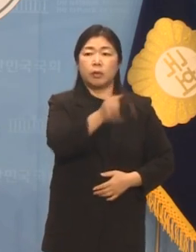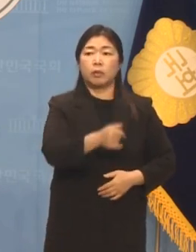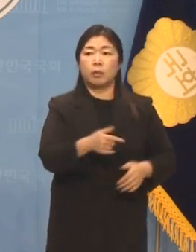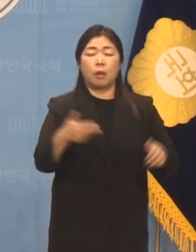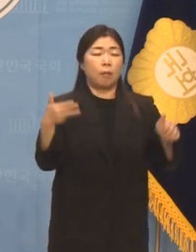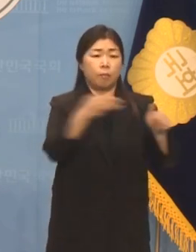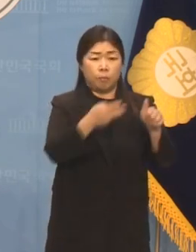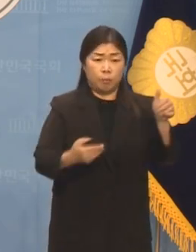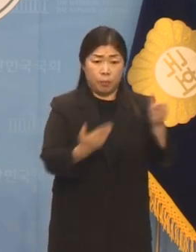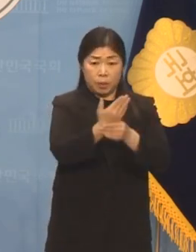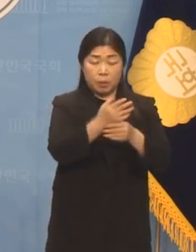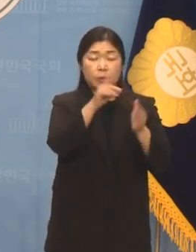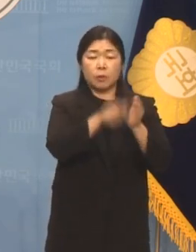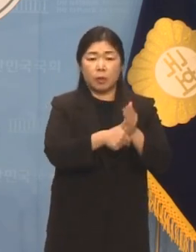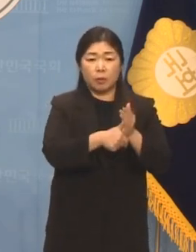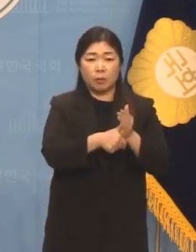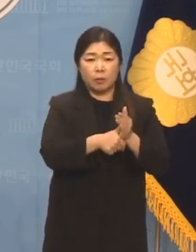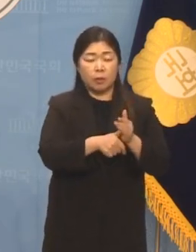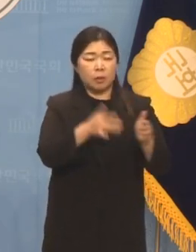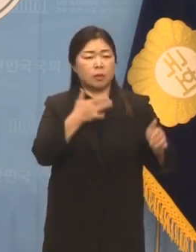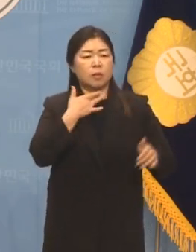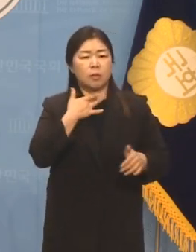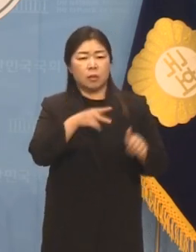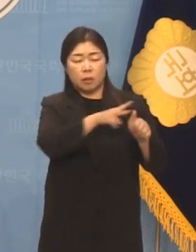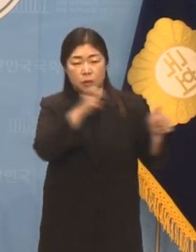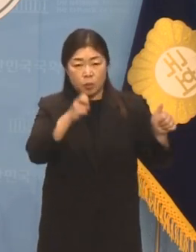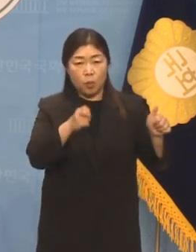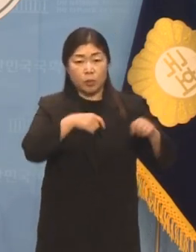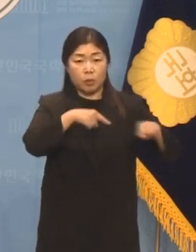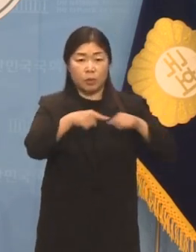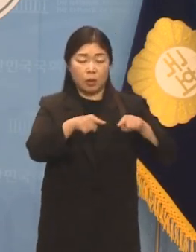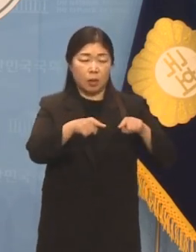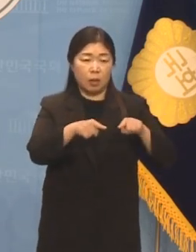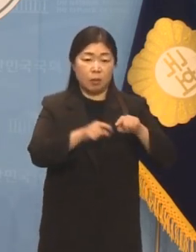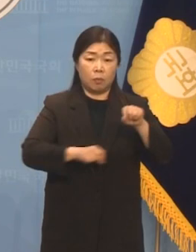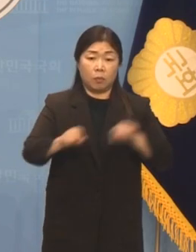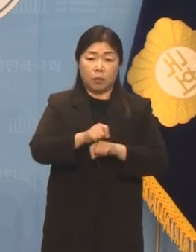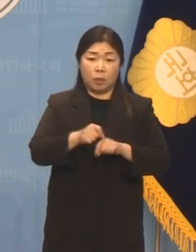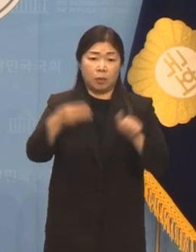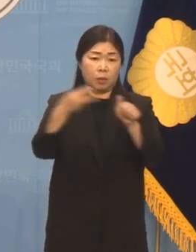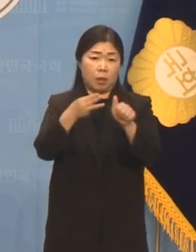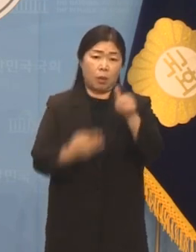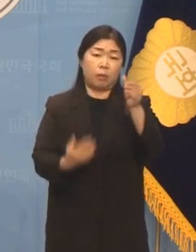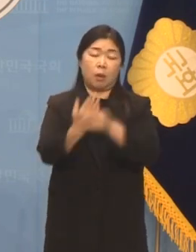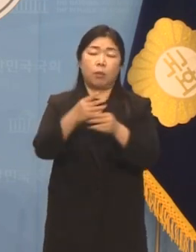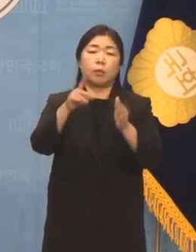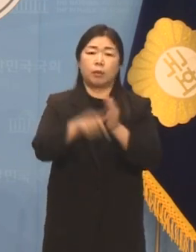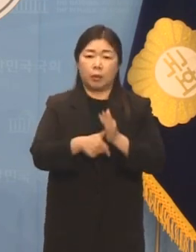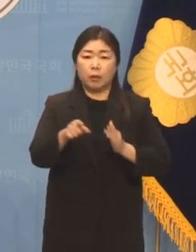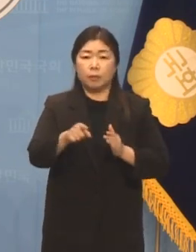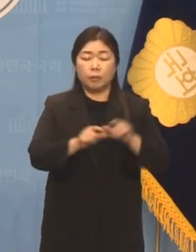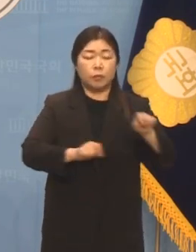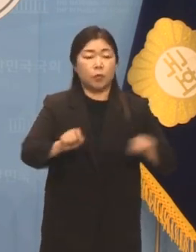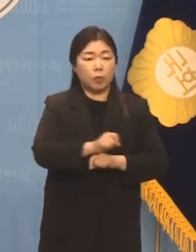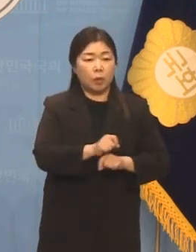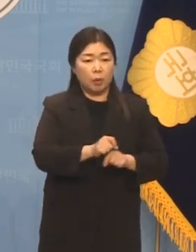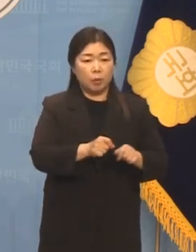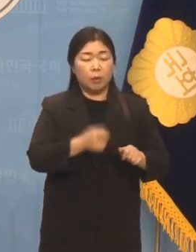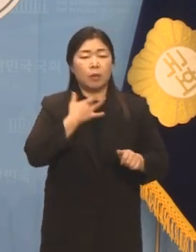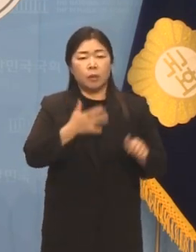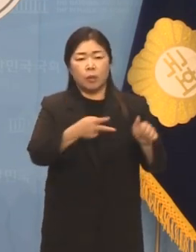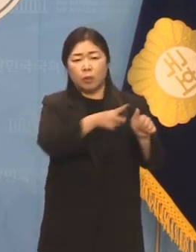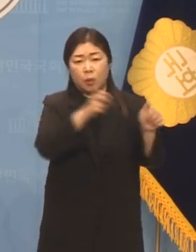증 정치가 정치 테러로 변질되는 엄중한 상황에서 혐 정치를 부추기는 구인사가